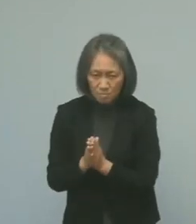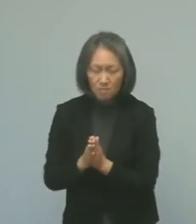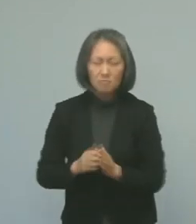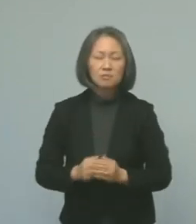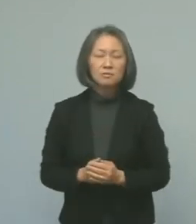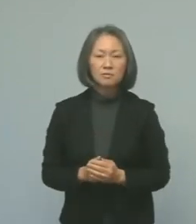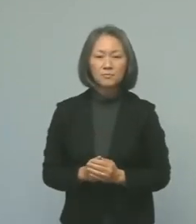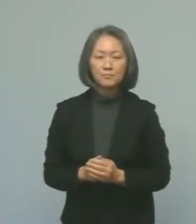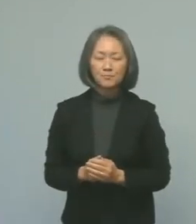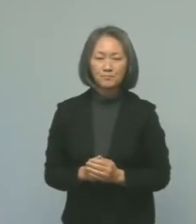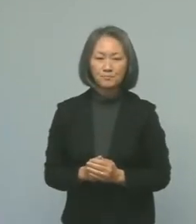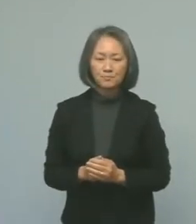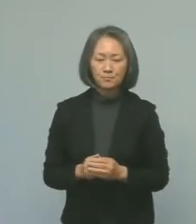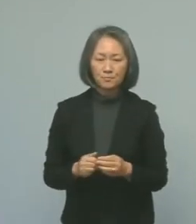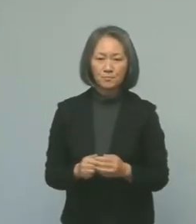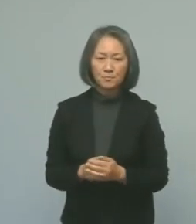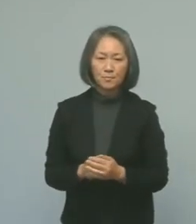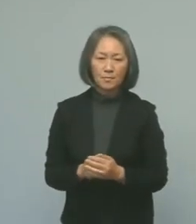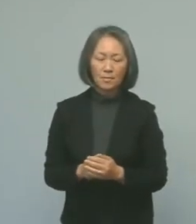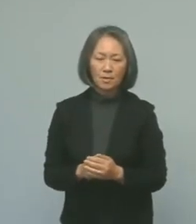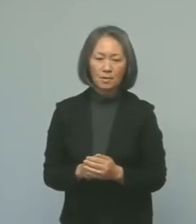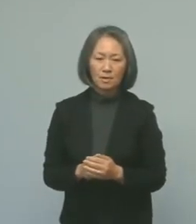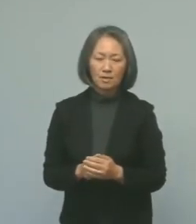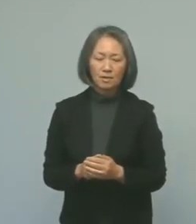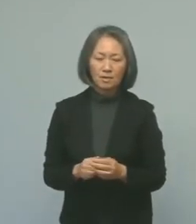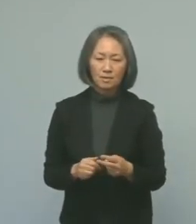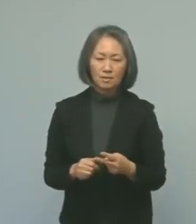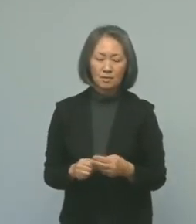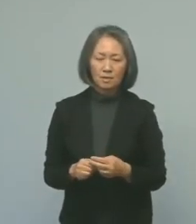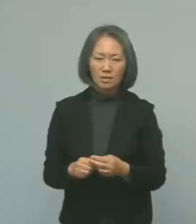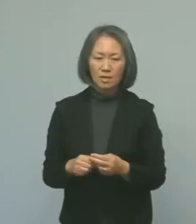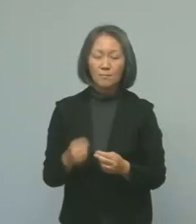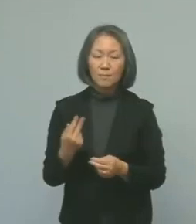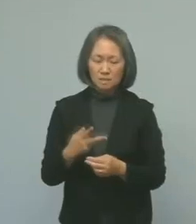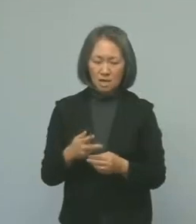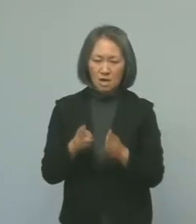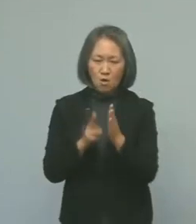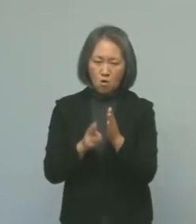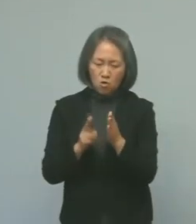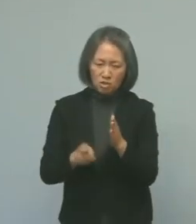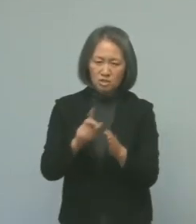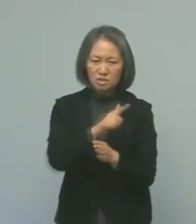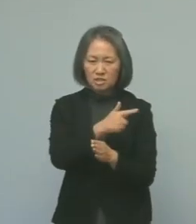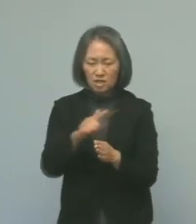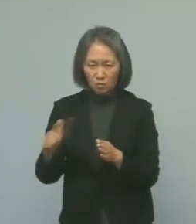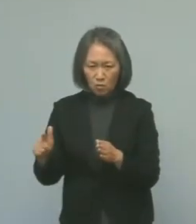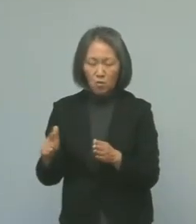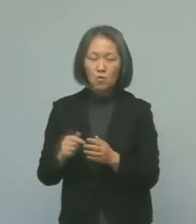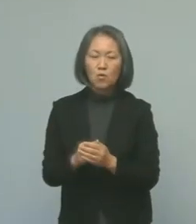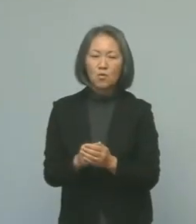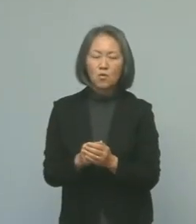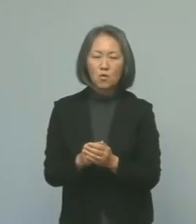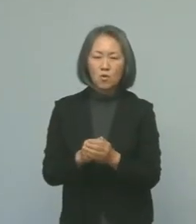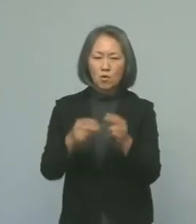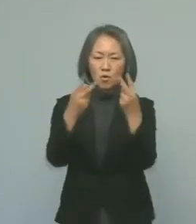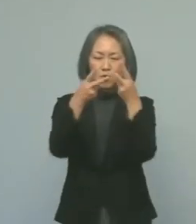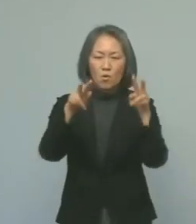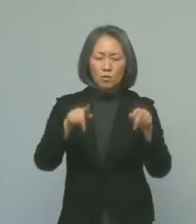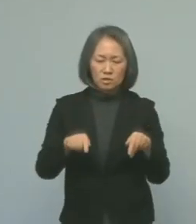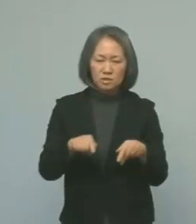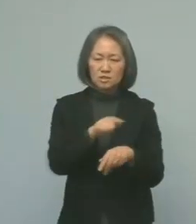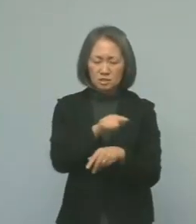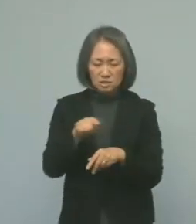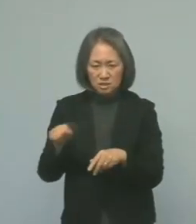。2点目でありますけれども、法事法要などのですね、さまざまな行事につきまして